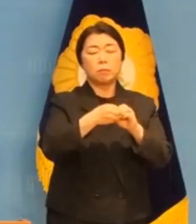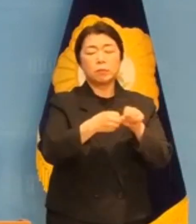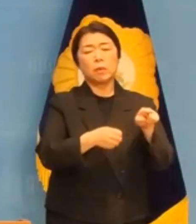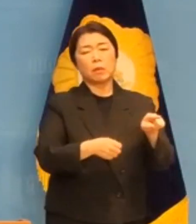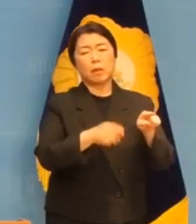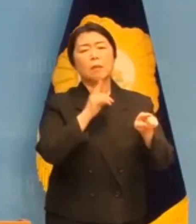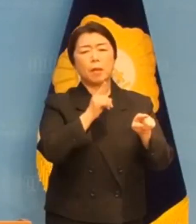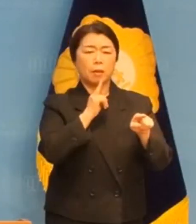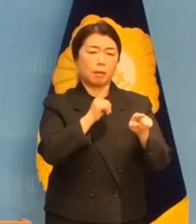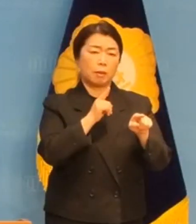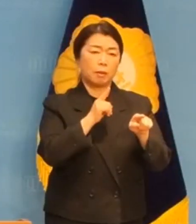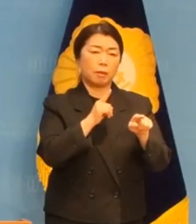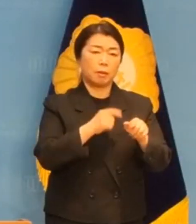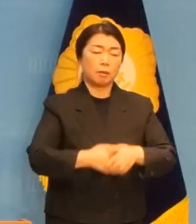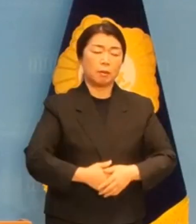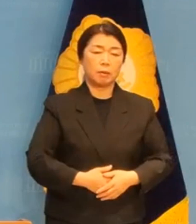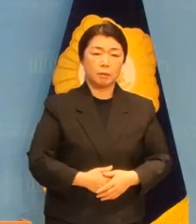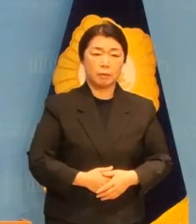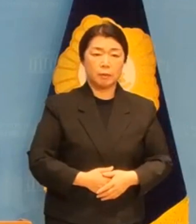감성적 설명뿐입니다.